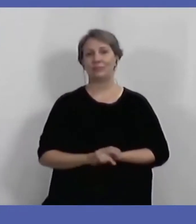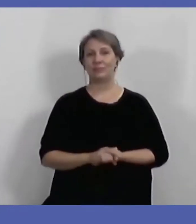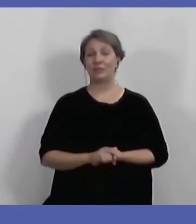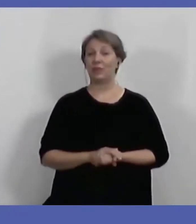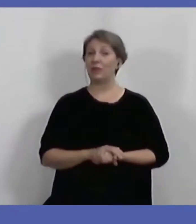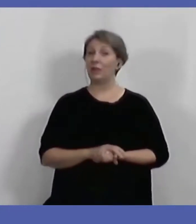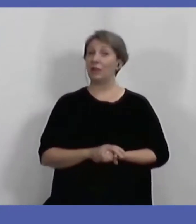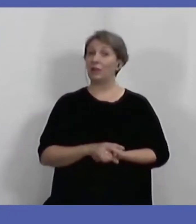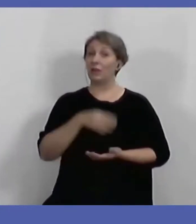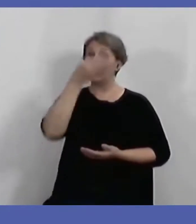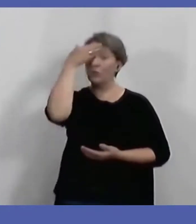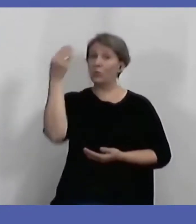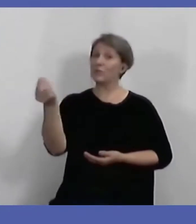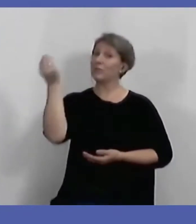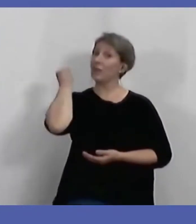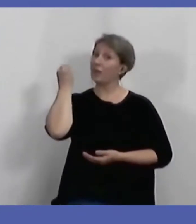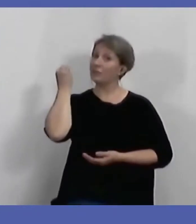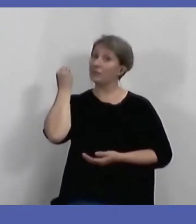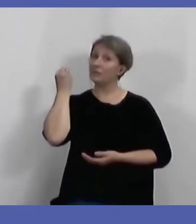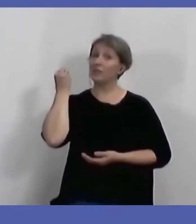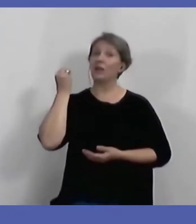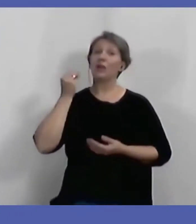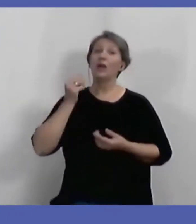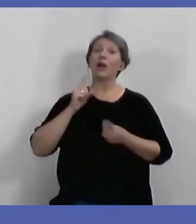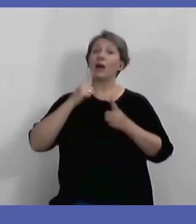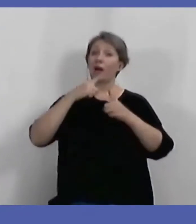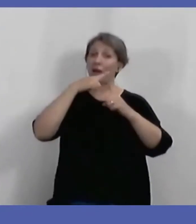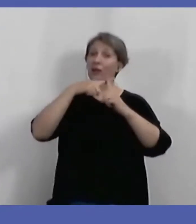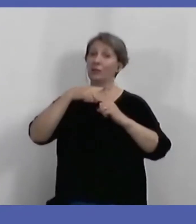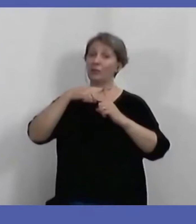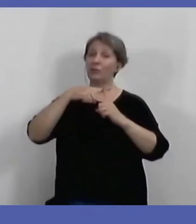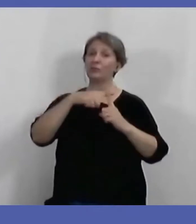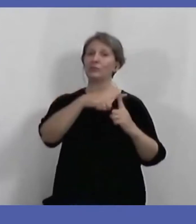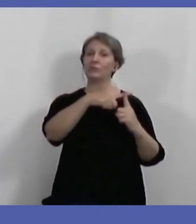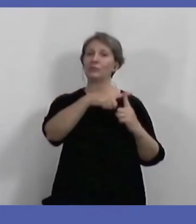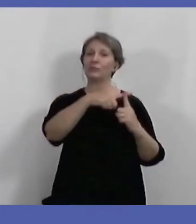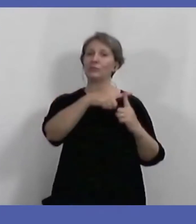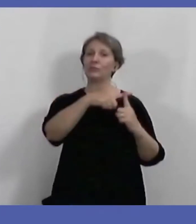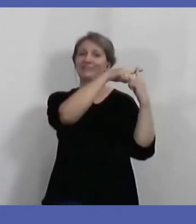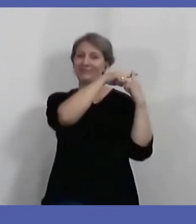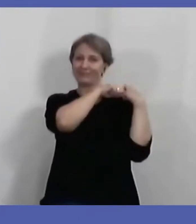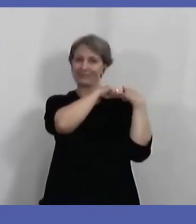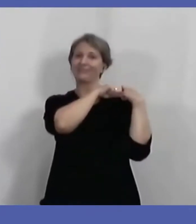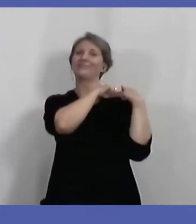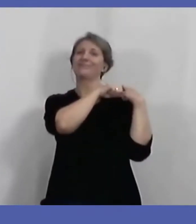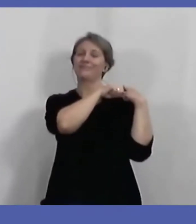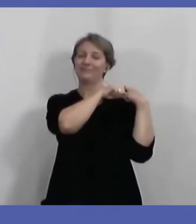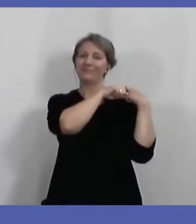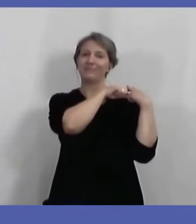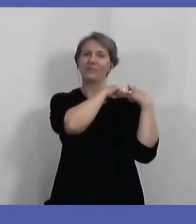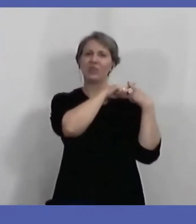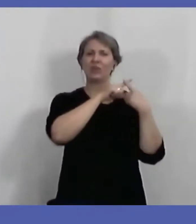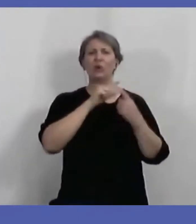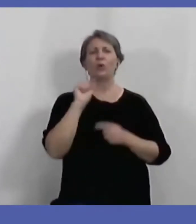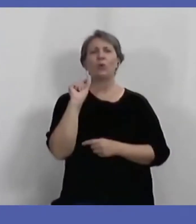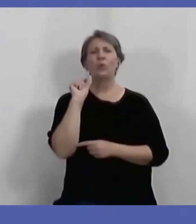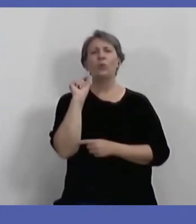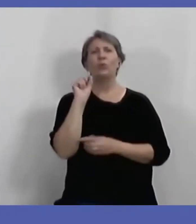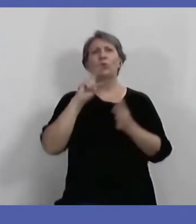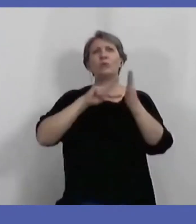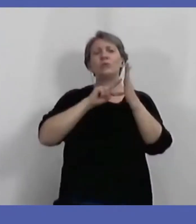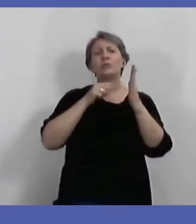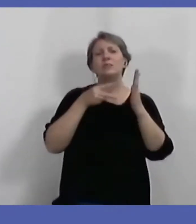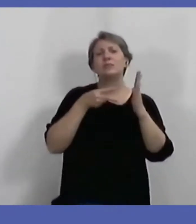Nós queremos seguir o Senhor sem a cruz. Não tem jeito, tem que tomar a cruz. E cruz não é